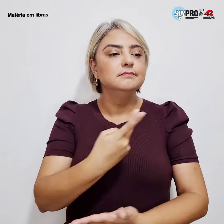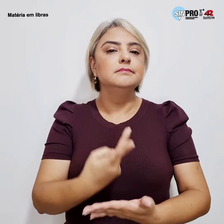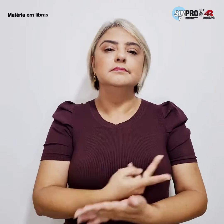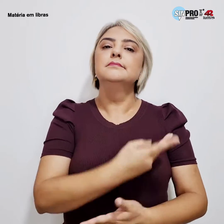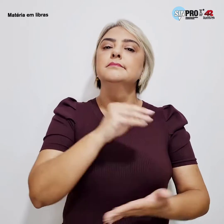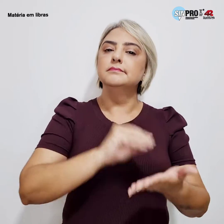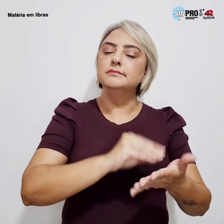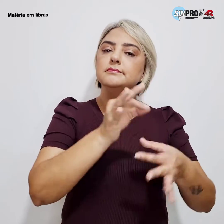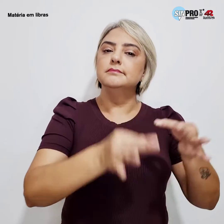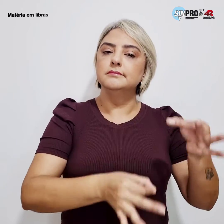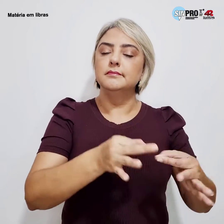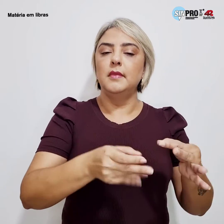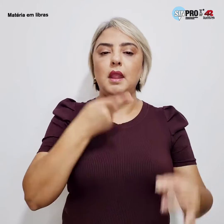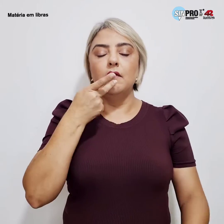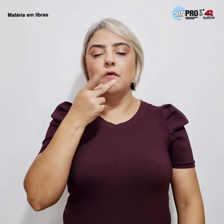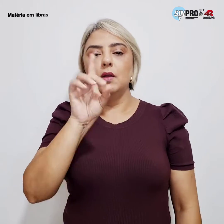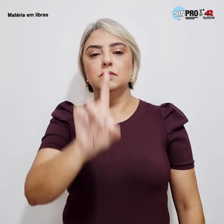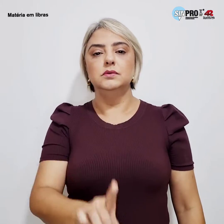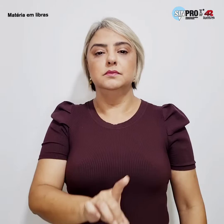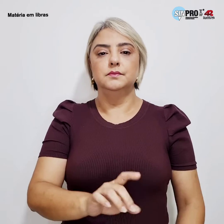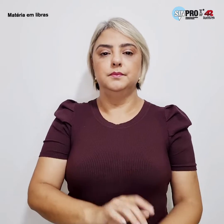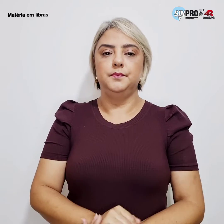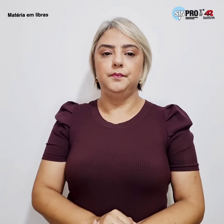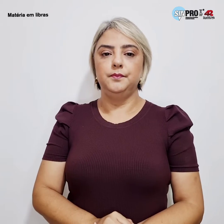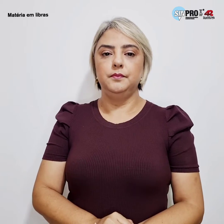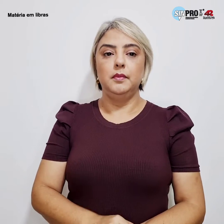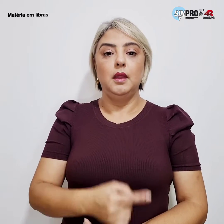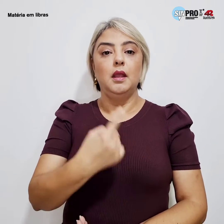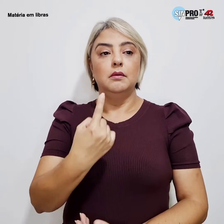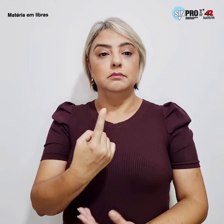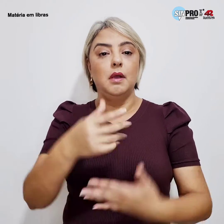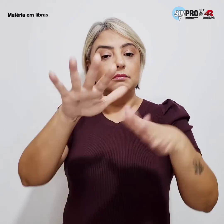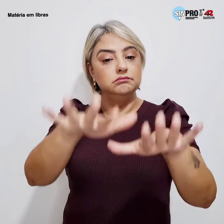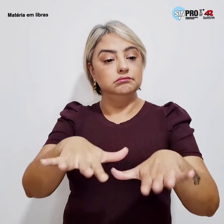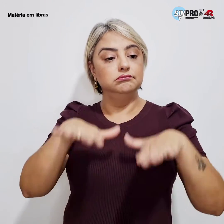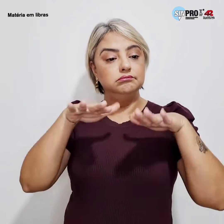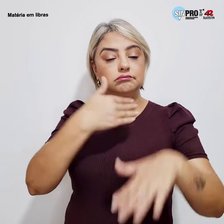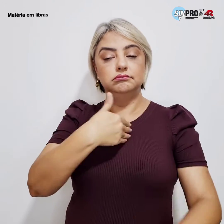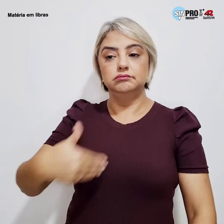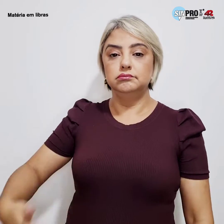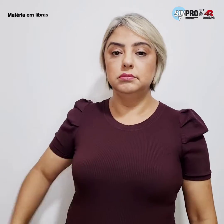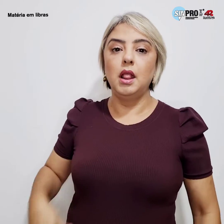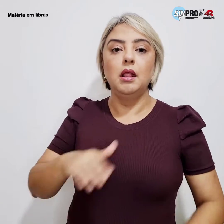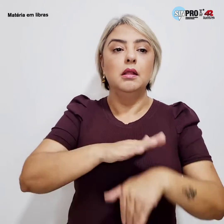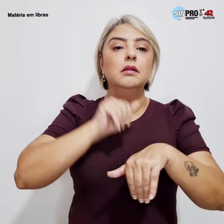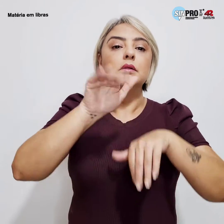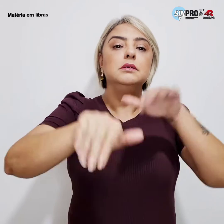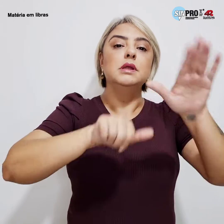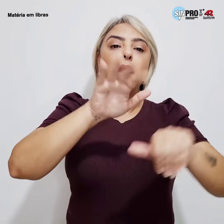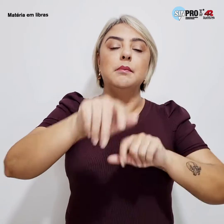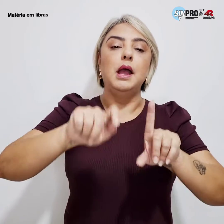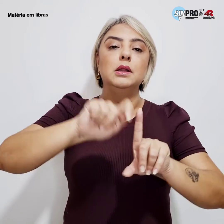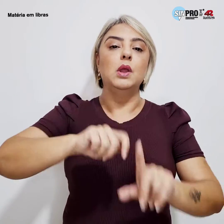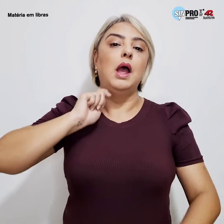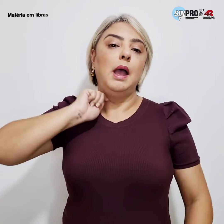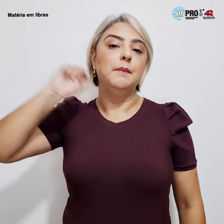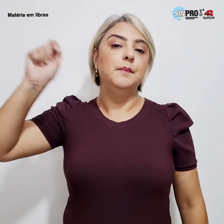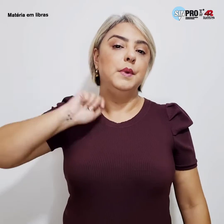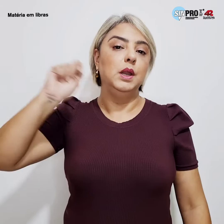injustiças, diz ele. Uma audiência pública convocada em abril último pelo